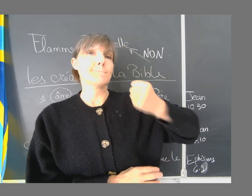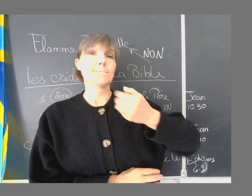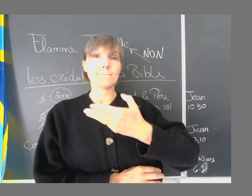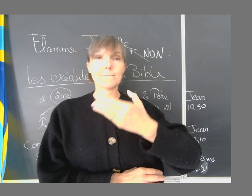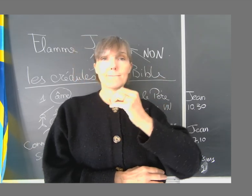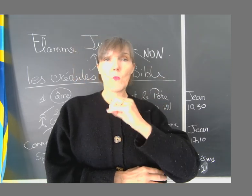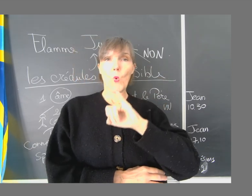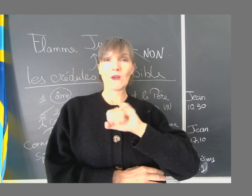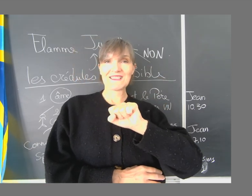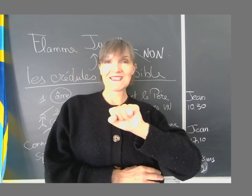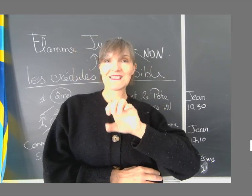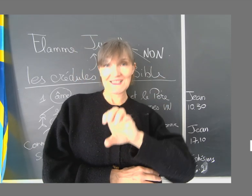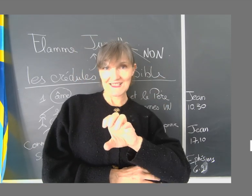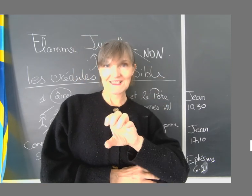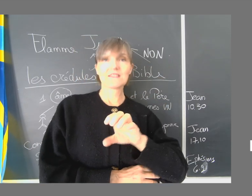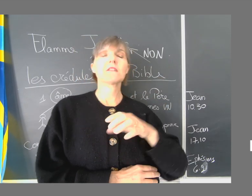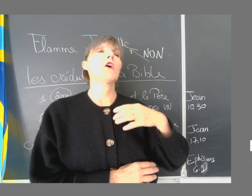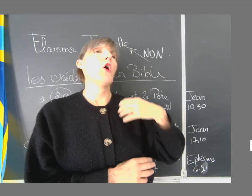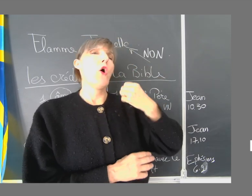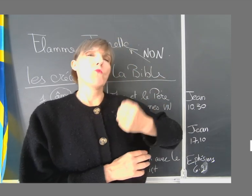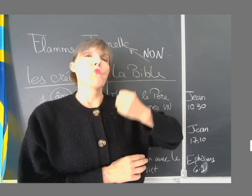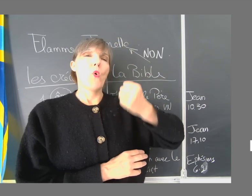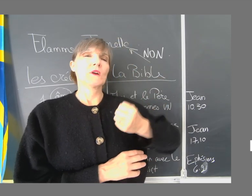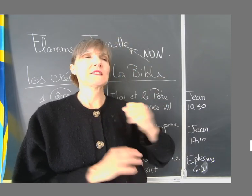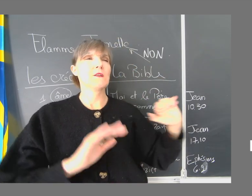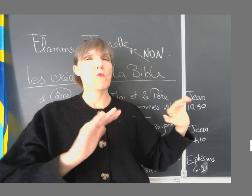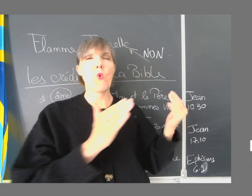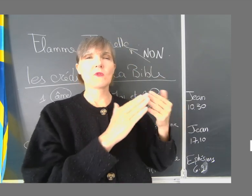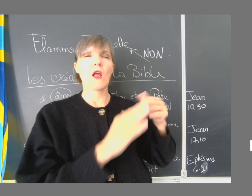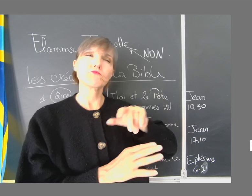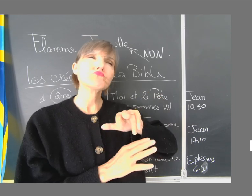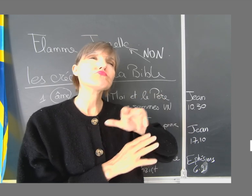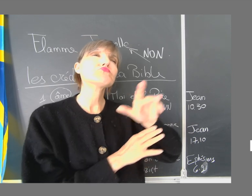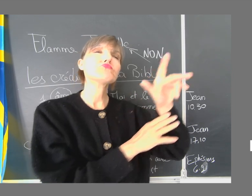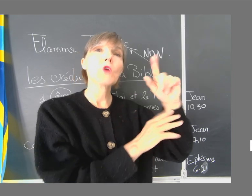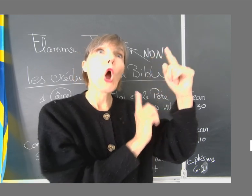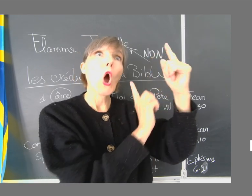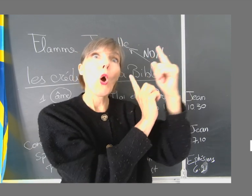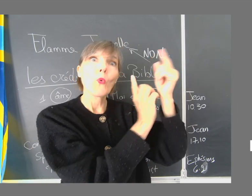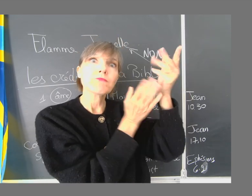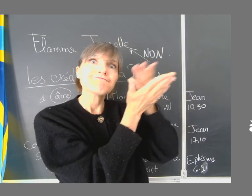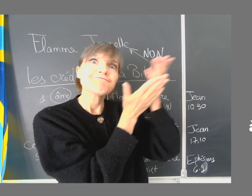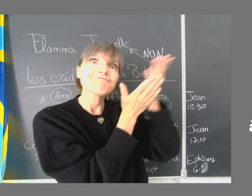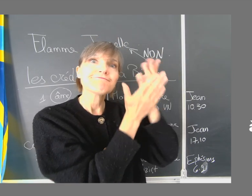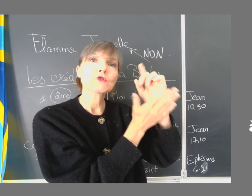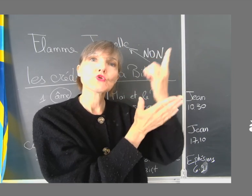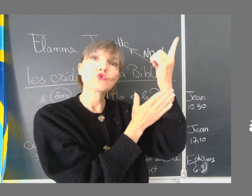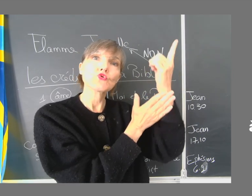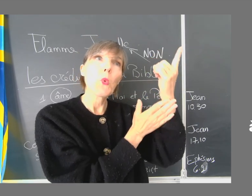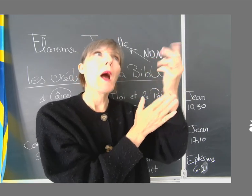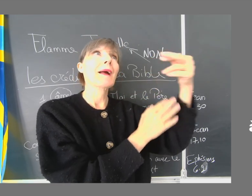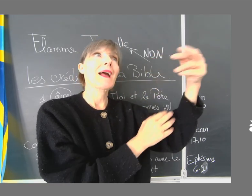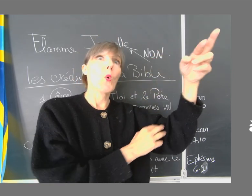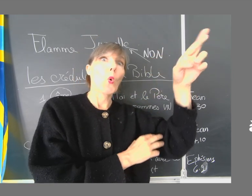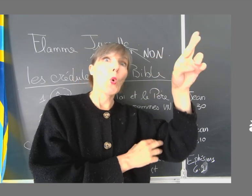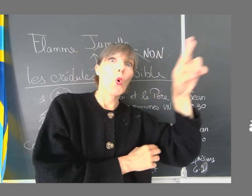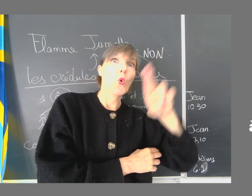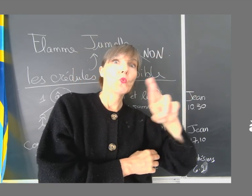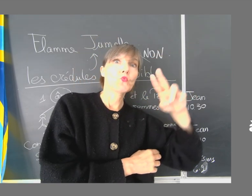Moïse est allé sur une montagne et à son retour il est redescendu pour aller